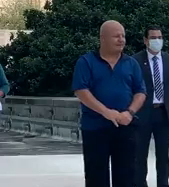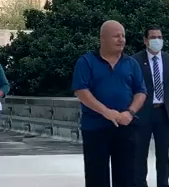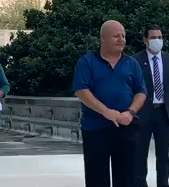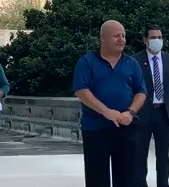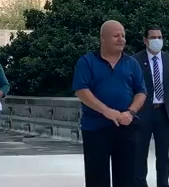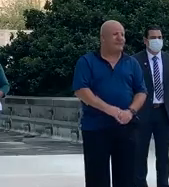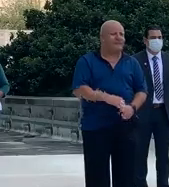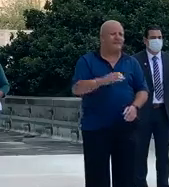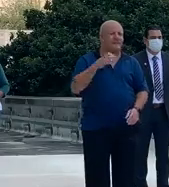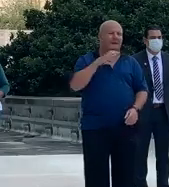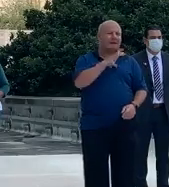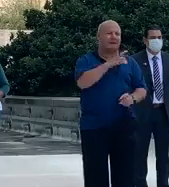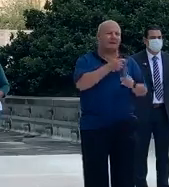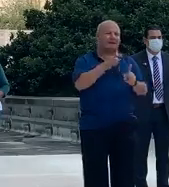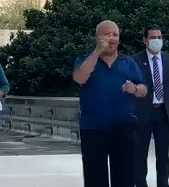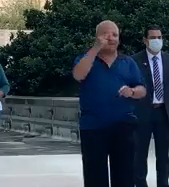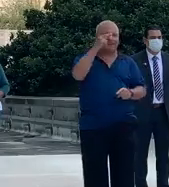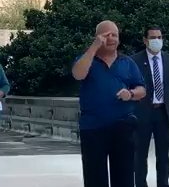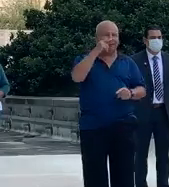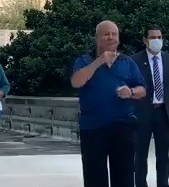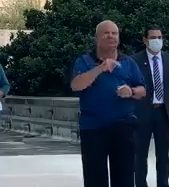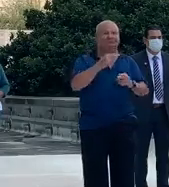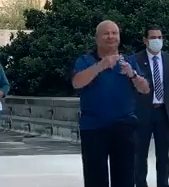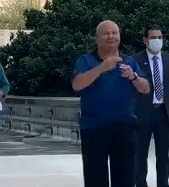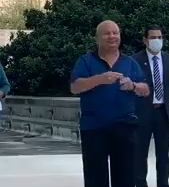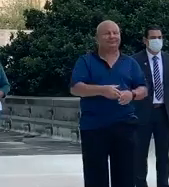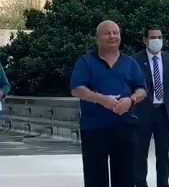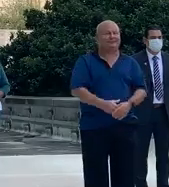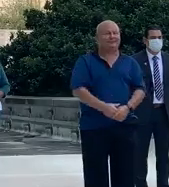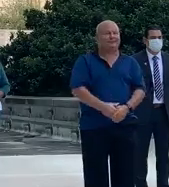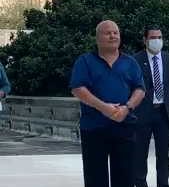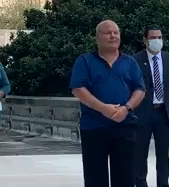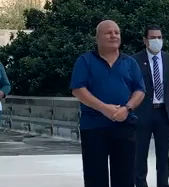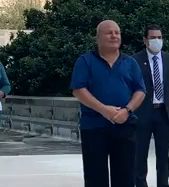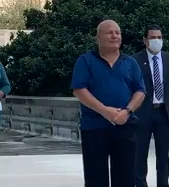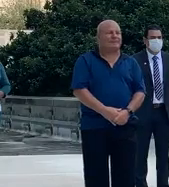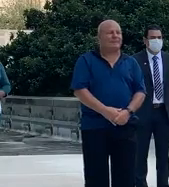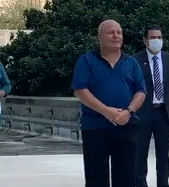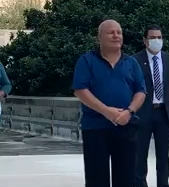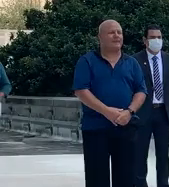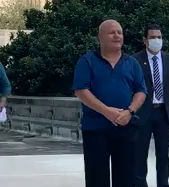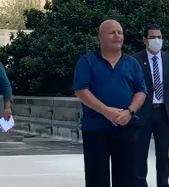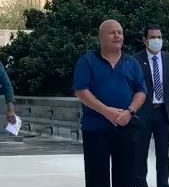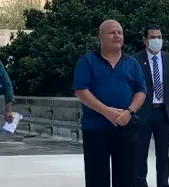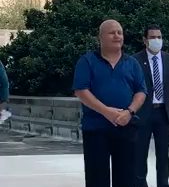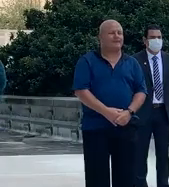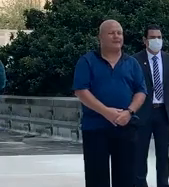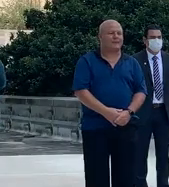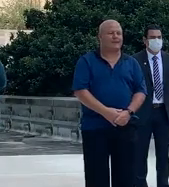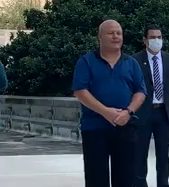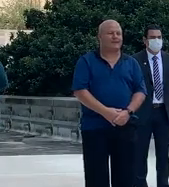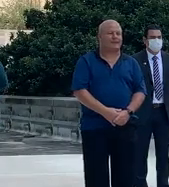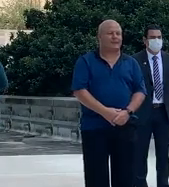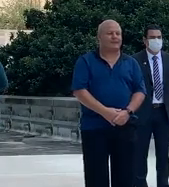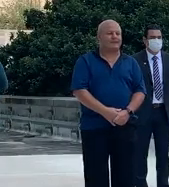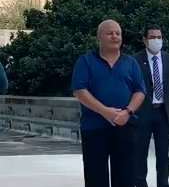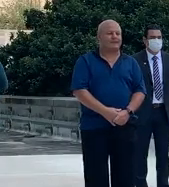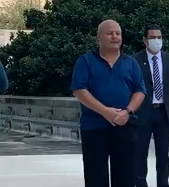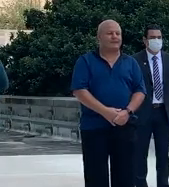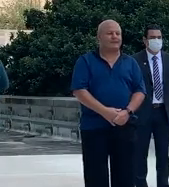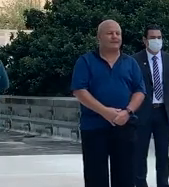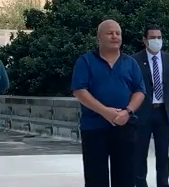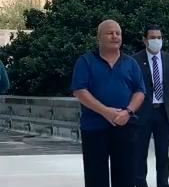México también, don Vito Livio, muchísimas gracias, encantada de estar aquí celebrando con